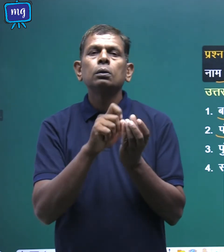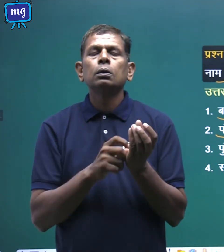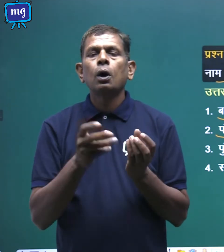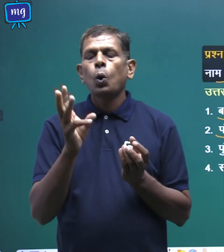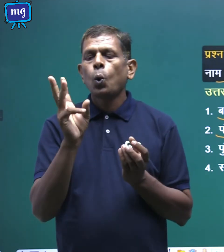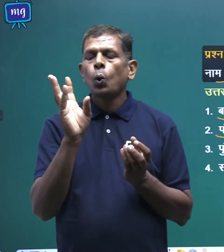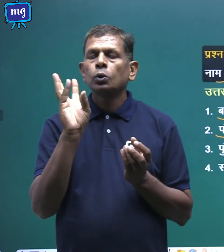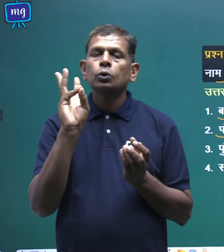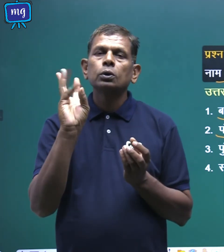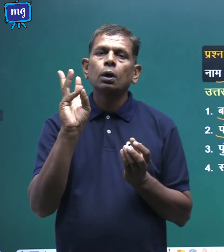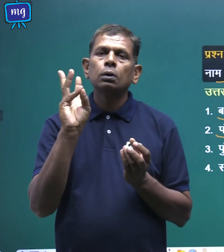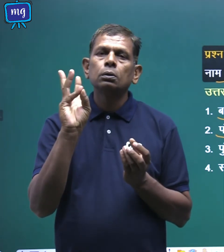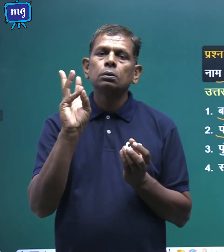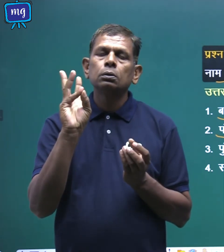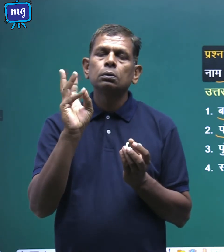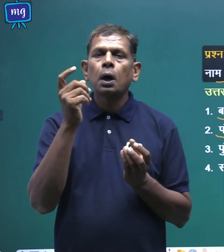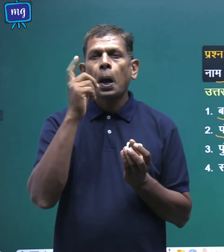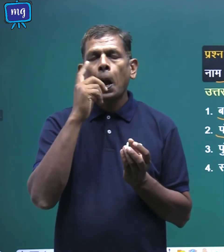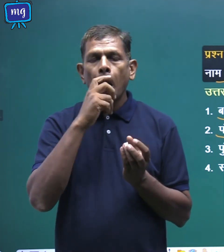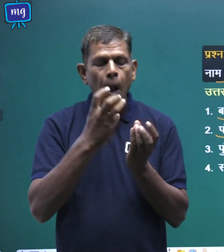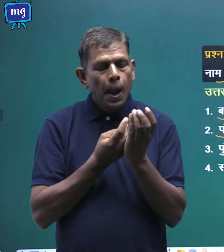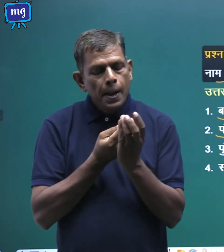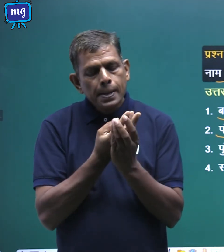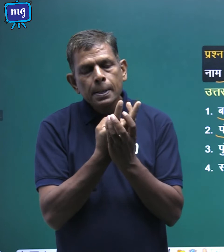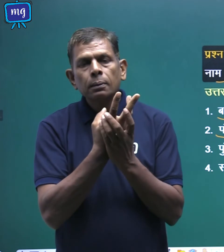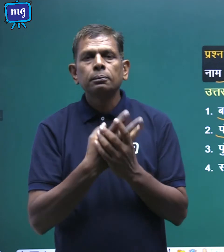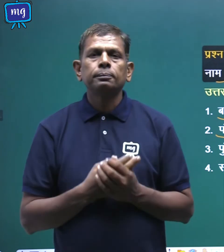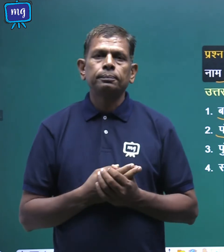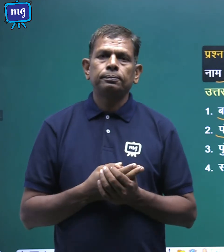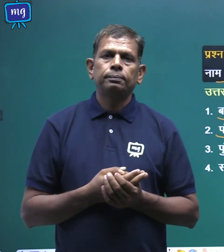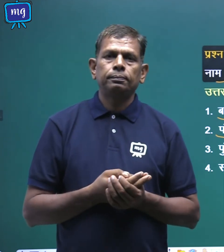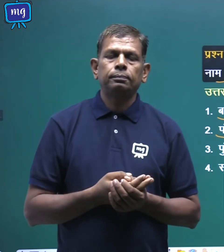और चौथा स्त्री केसर।